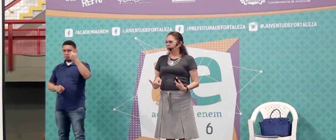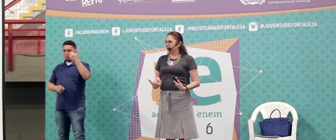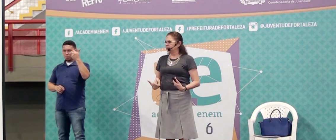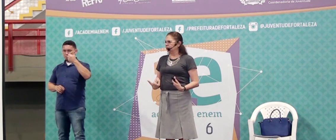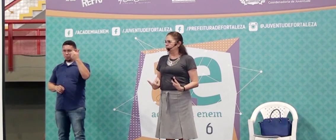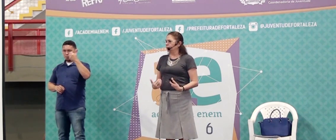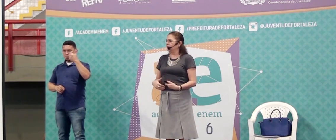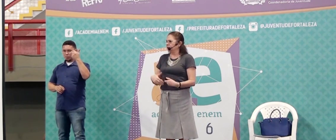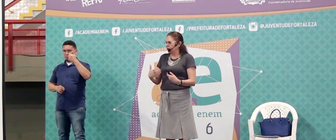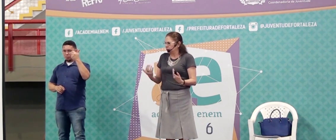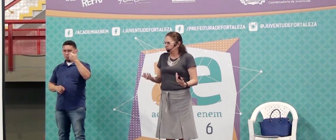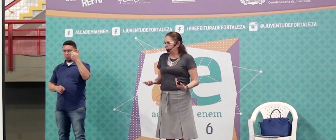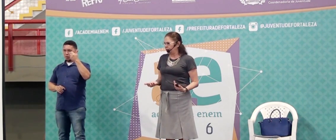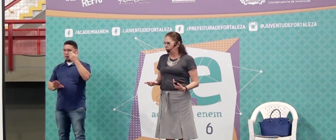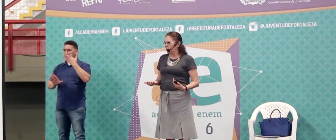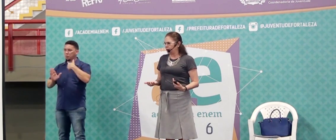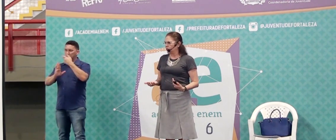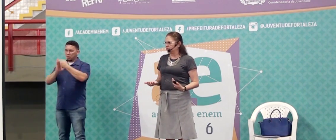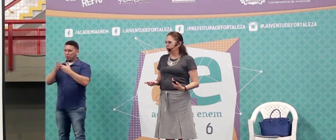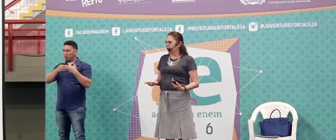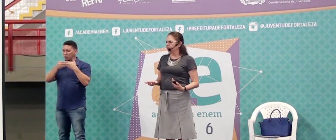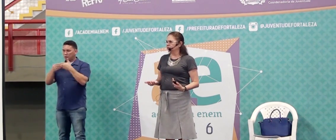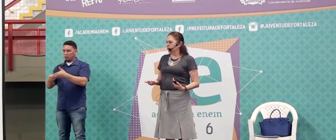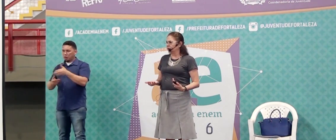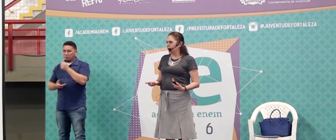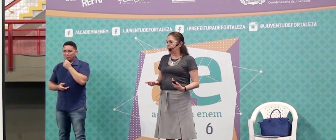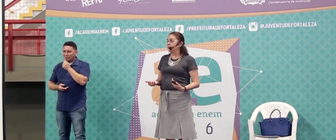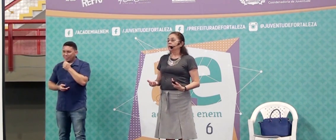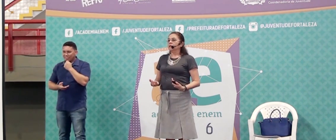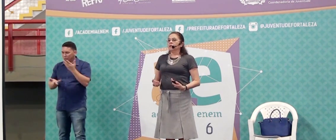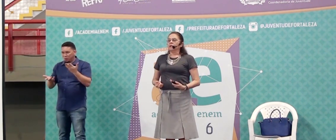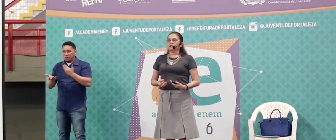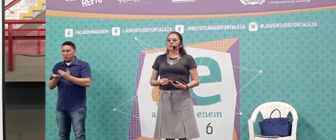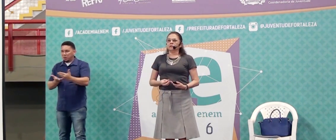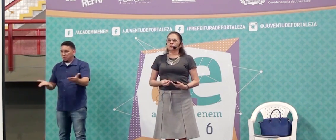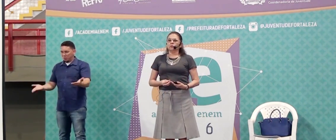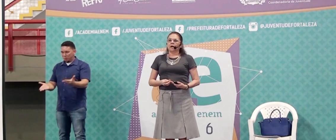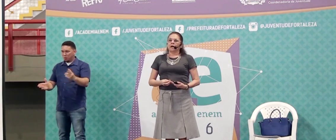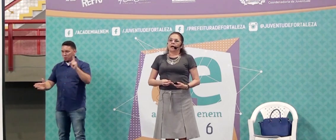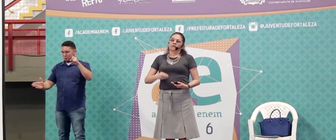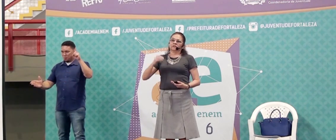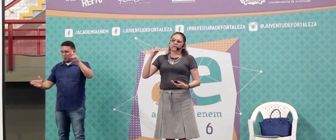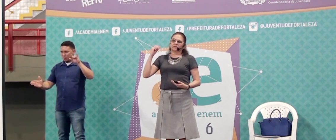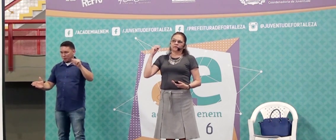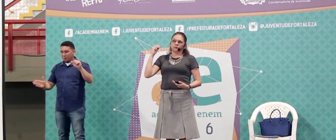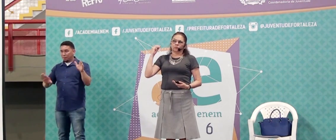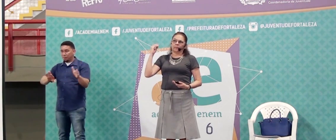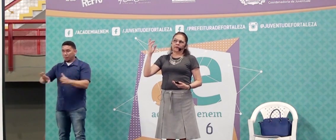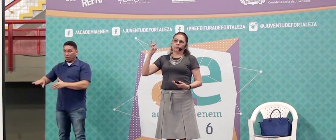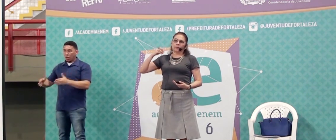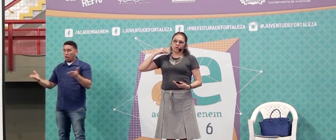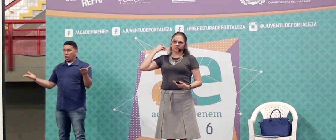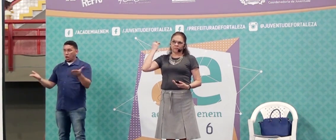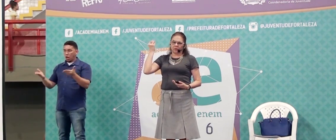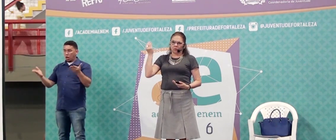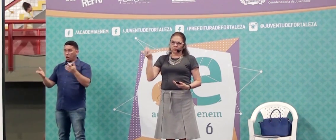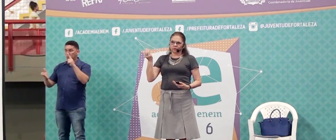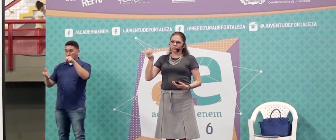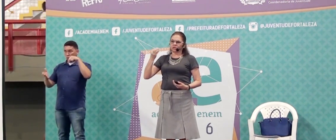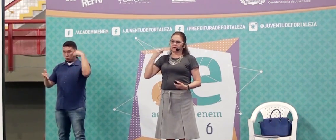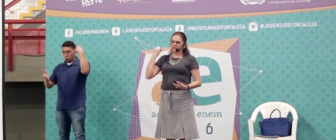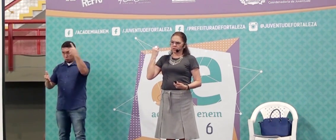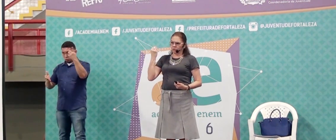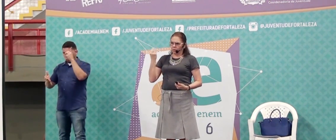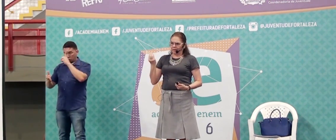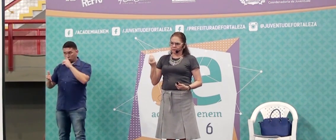trouxeram a redação, porque vocês não sabiam como a coisa iria funcionar. Então, vocês vão para o próximo